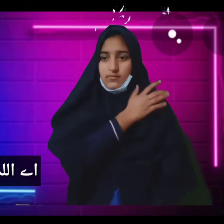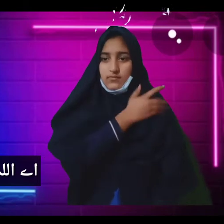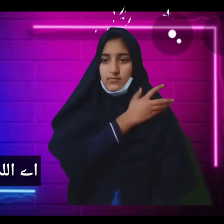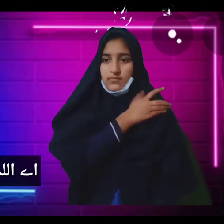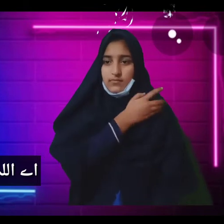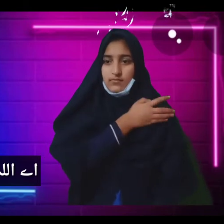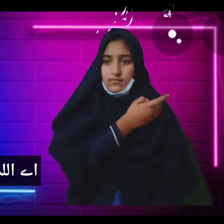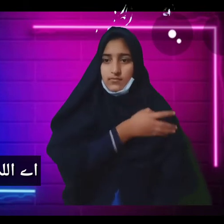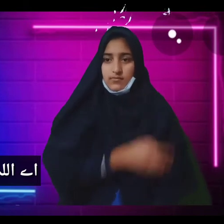बख्श दे।